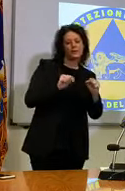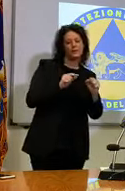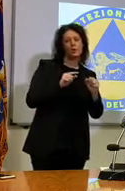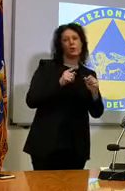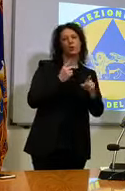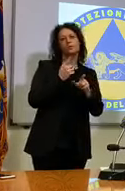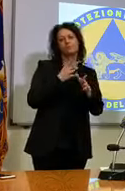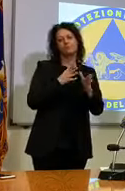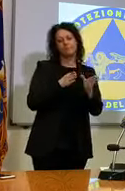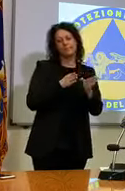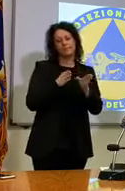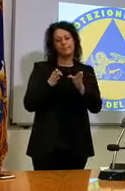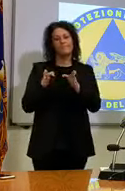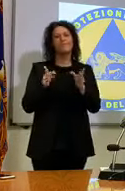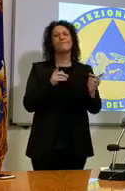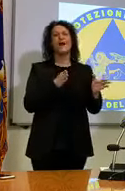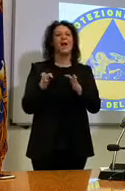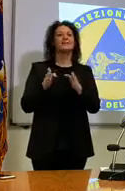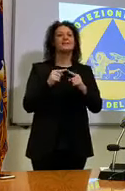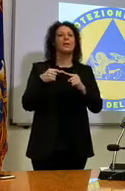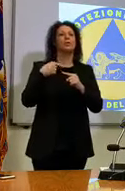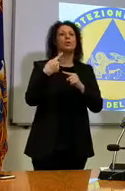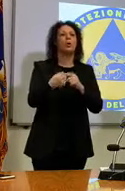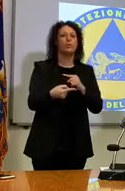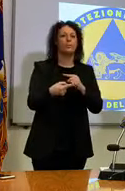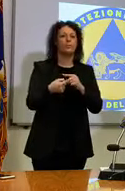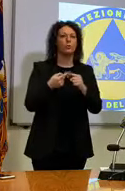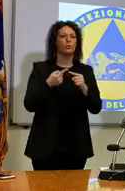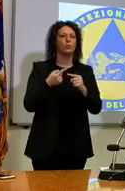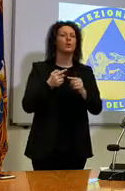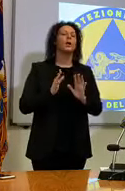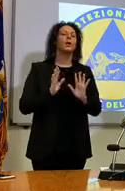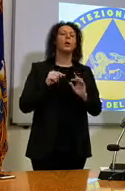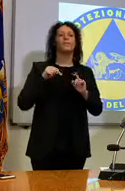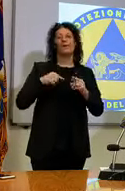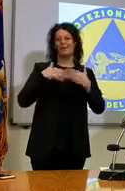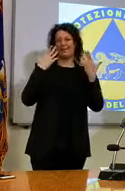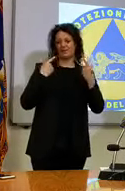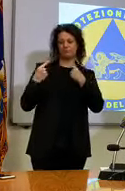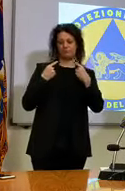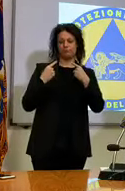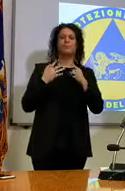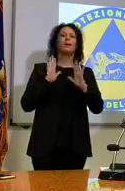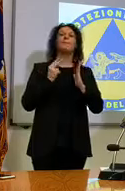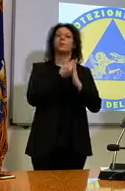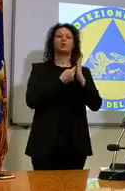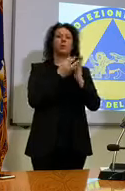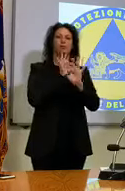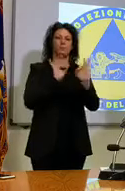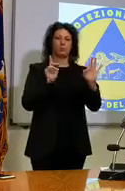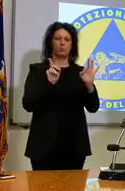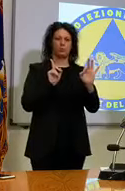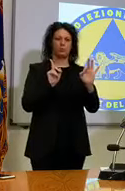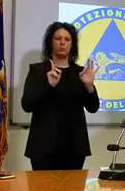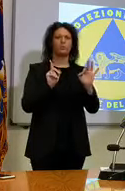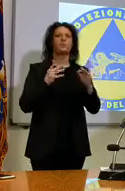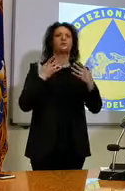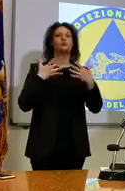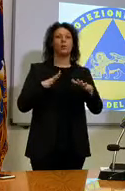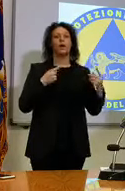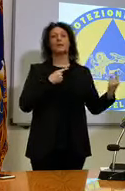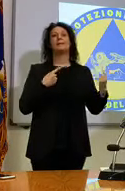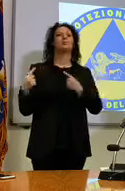se no... Ne parliamo in maniera compiuta quando vediamo il progetto. Siccome abbiamo fatto una discussione di